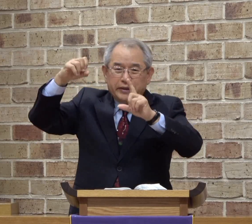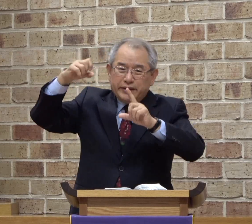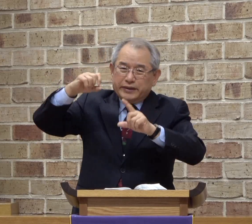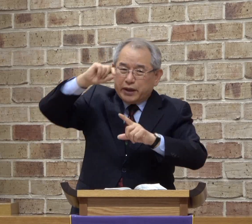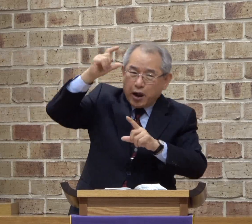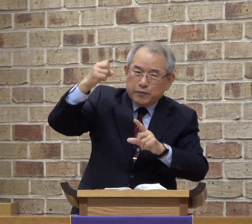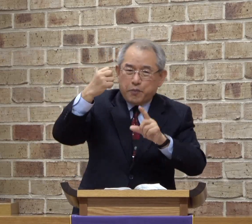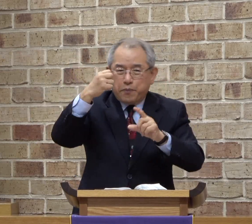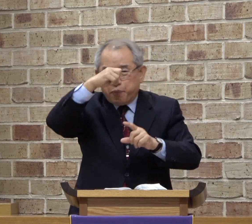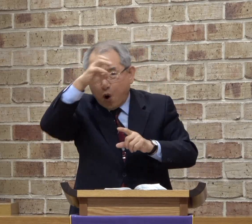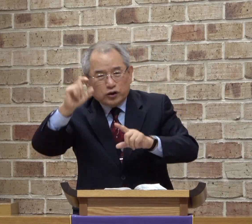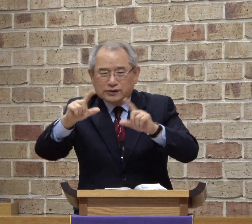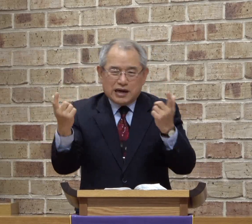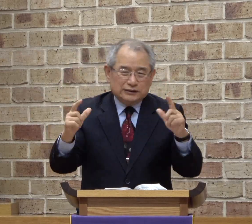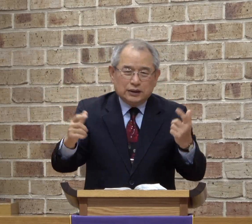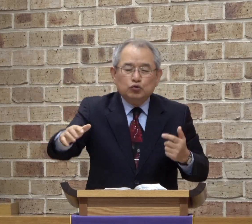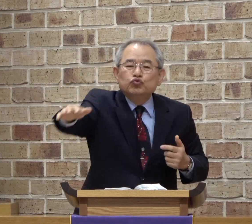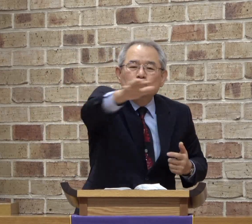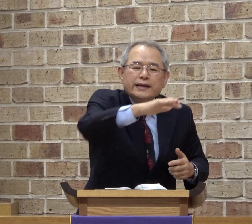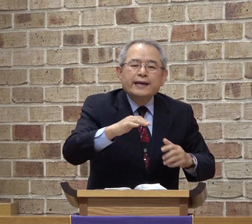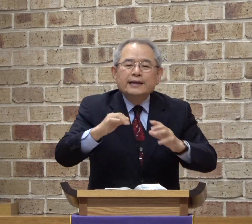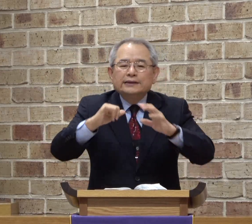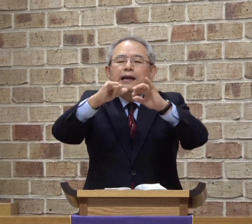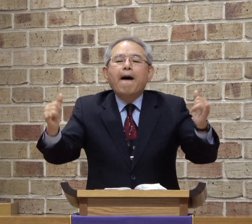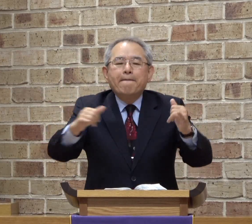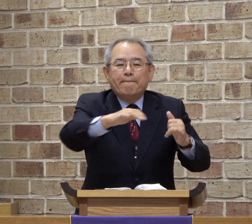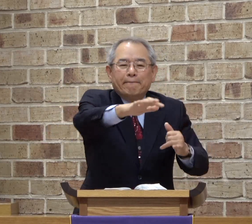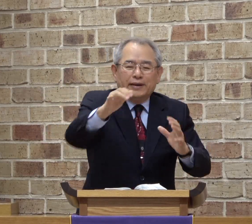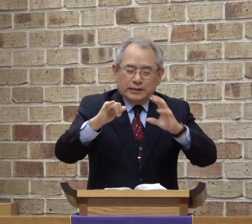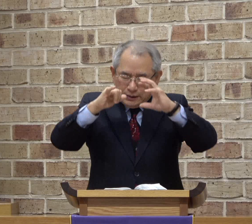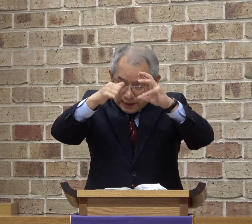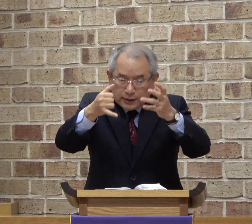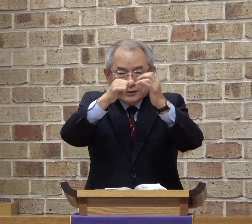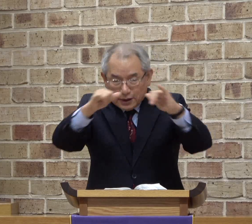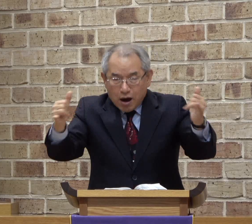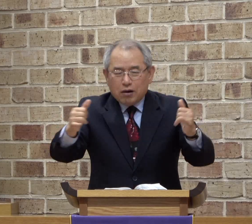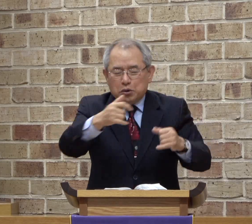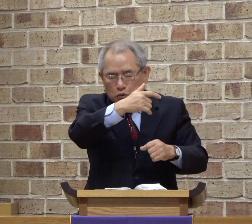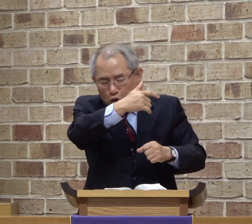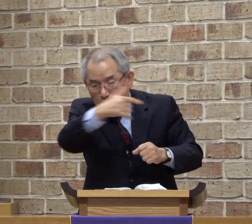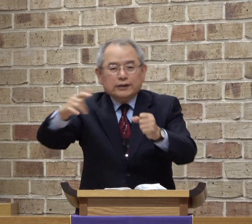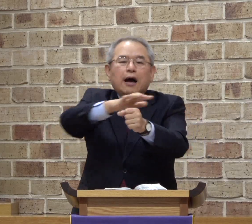아까 읽은 말씀처럼 요한복음 3장 16절